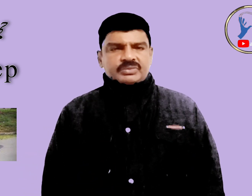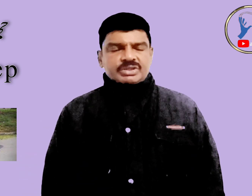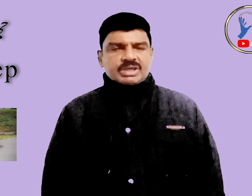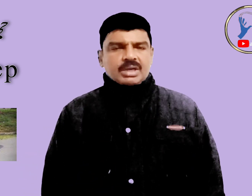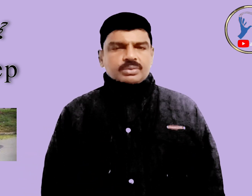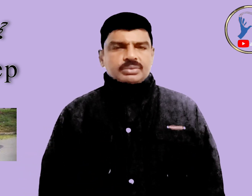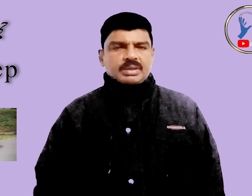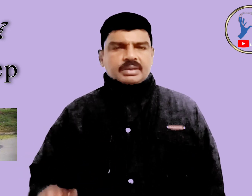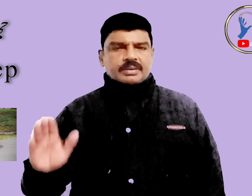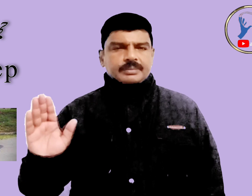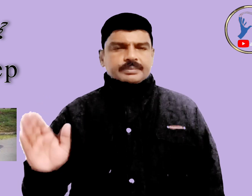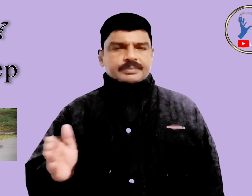झाड़ू देना।